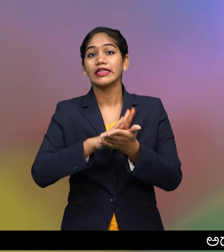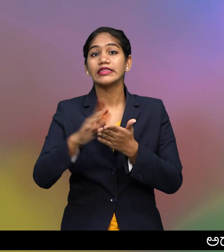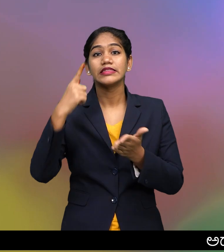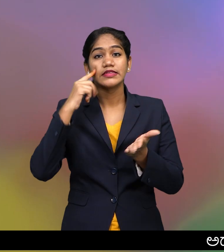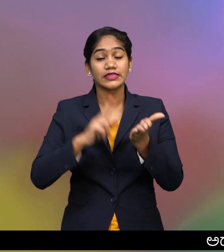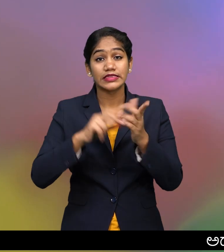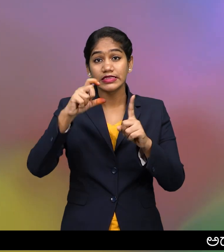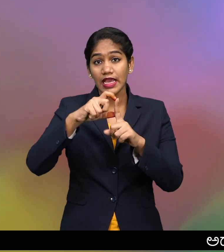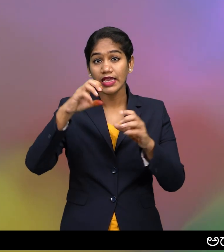ಮೂಲಕ